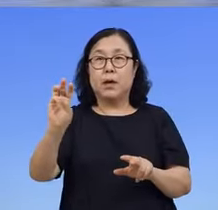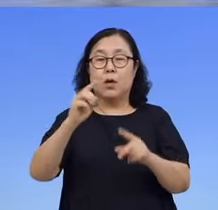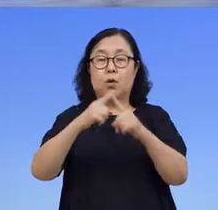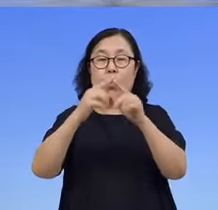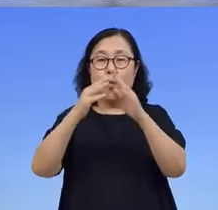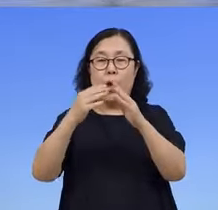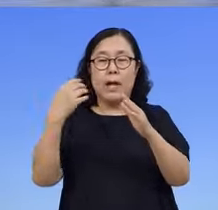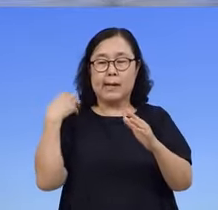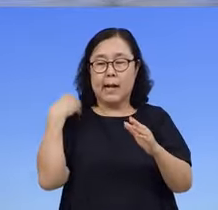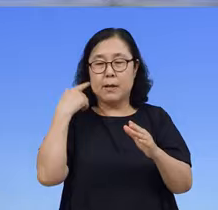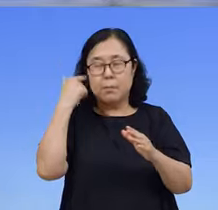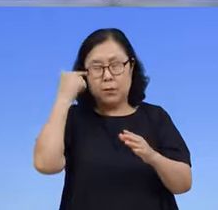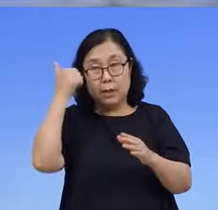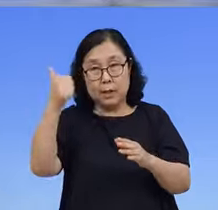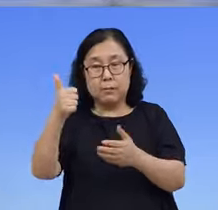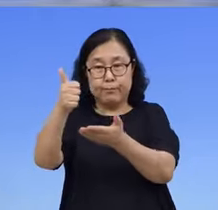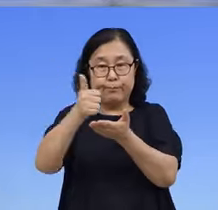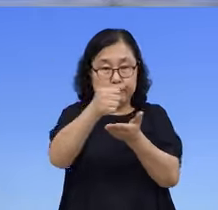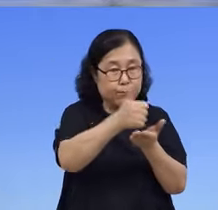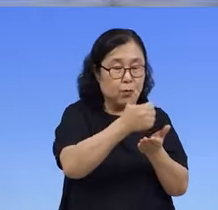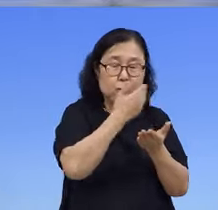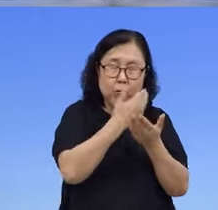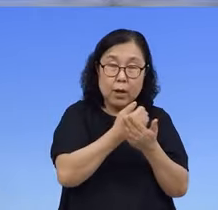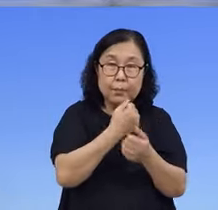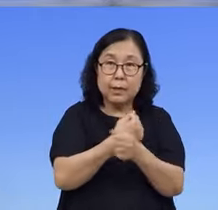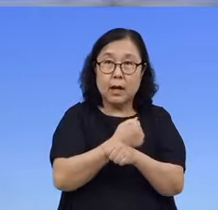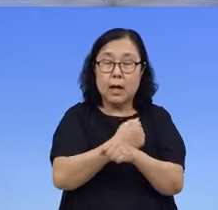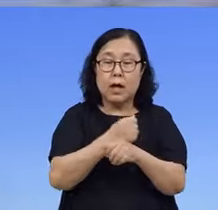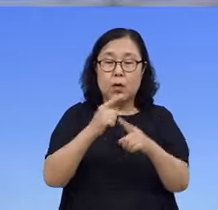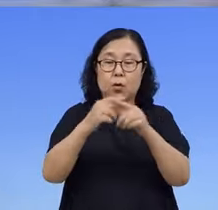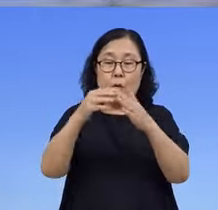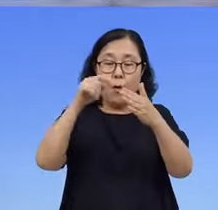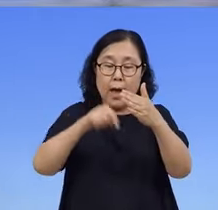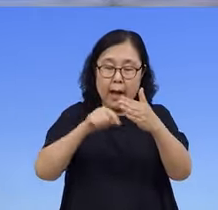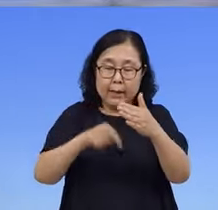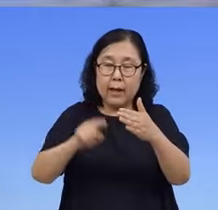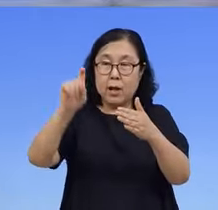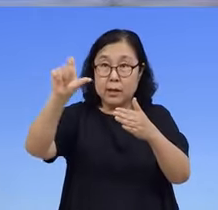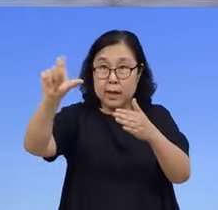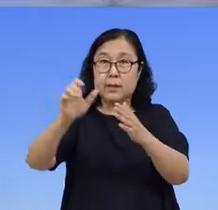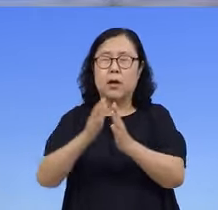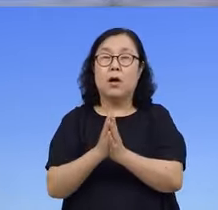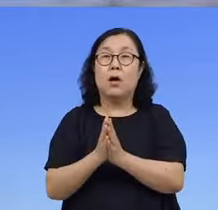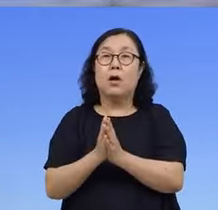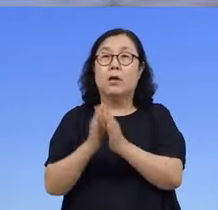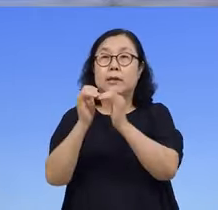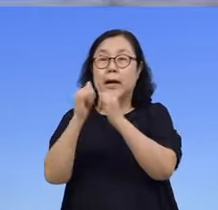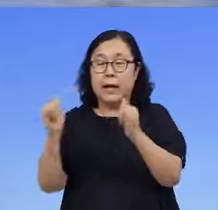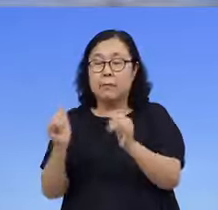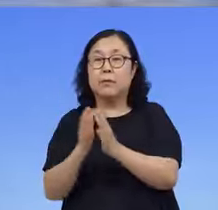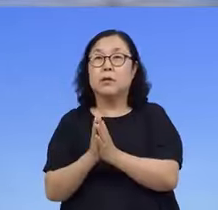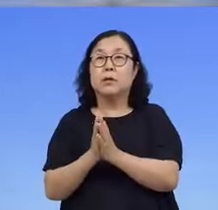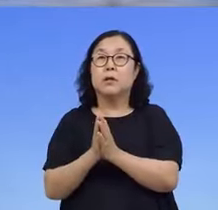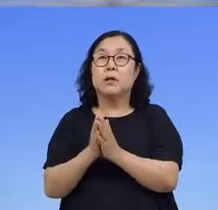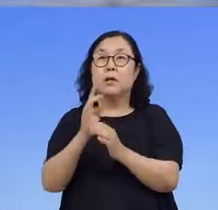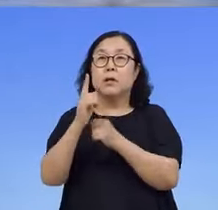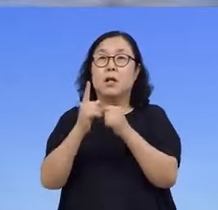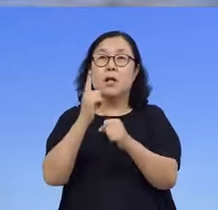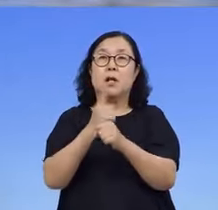담임 목사님을 이제 모시는 게 가장 중요한데, 내부의 15, 우리 교회 안에 이제 교역자들 중에